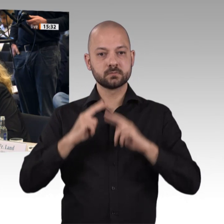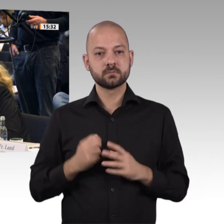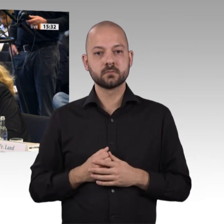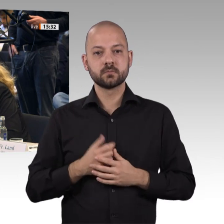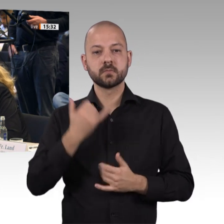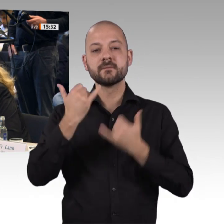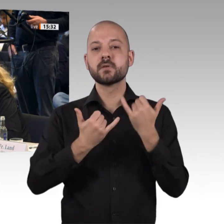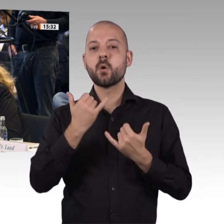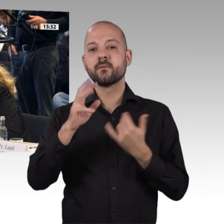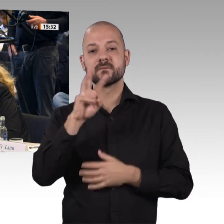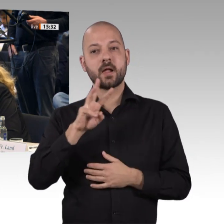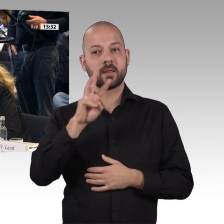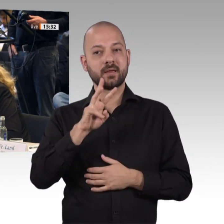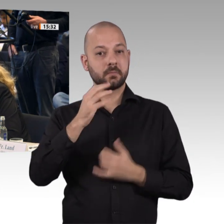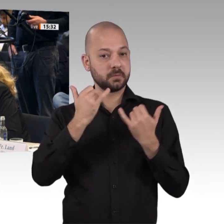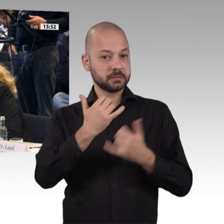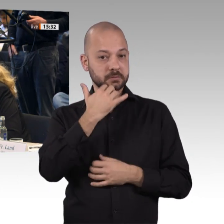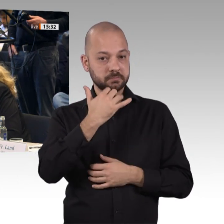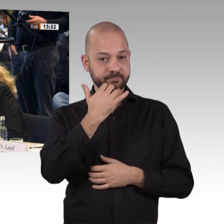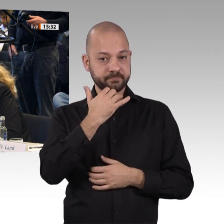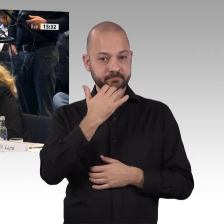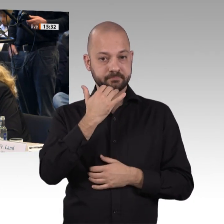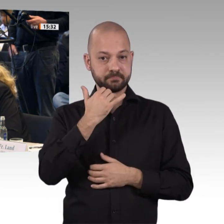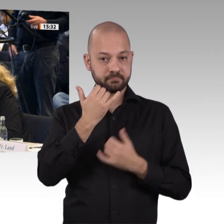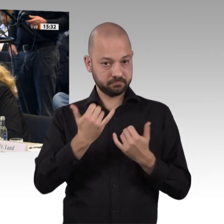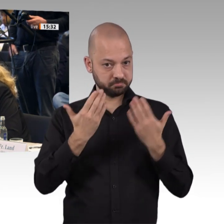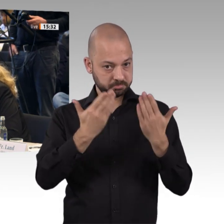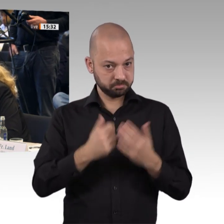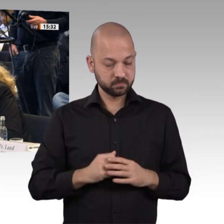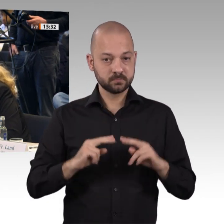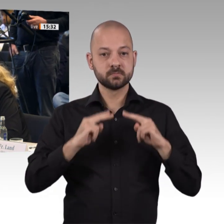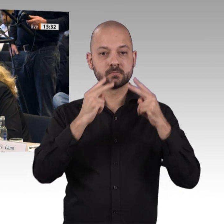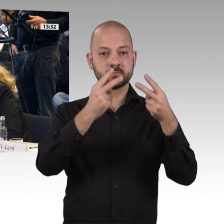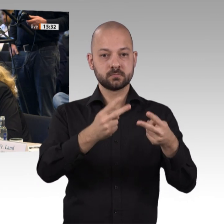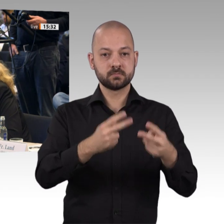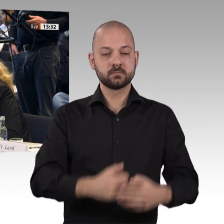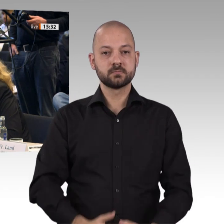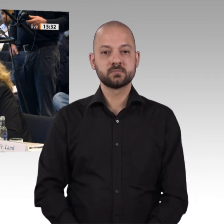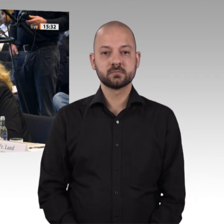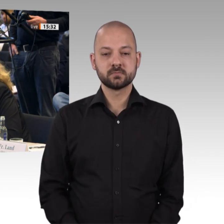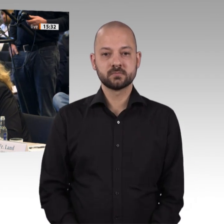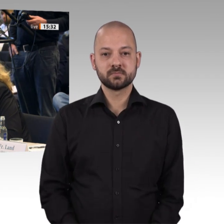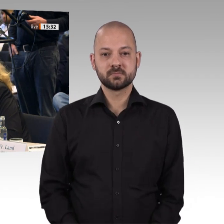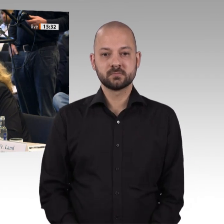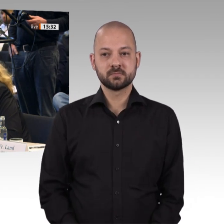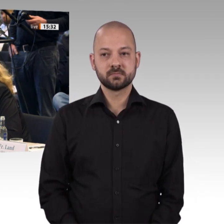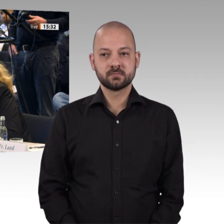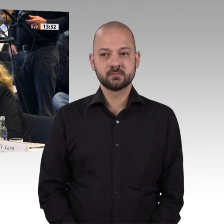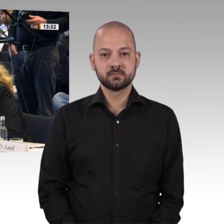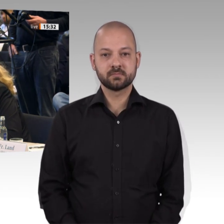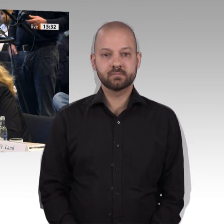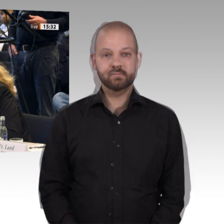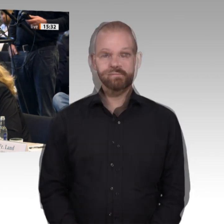wichtiges Element, flankierendes Element im Rahmen des Bundesteilhabegesetzes gewesen und sind es immer noch. Und wir begrüßen sehr, dass